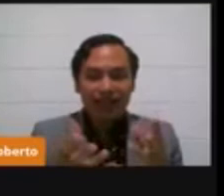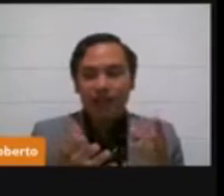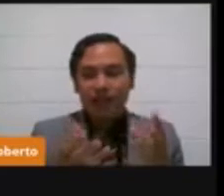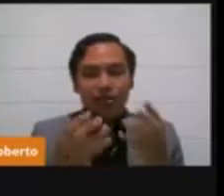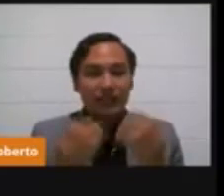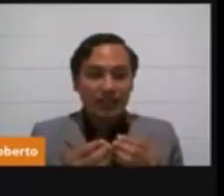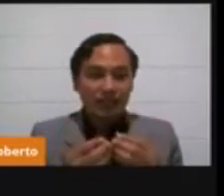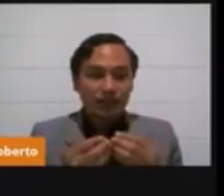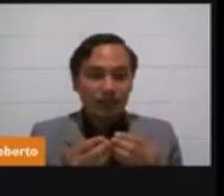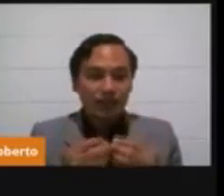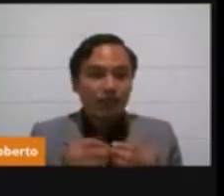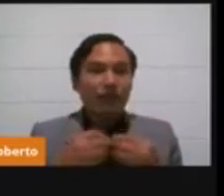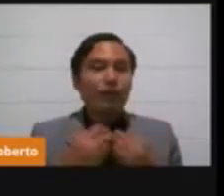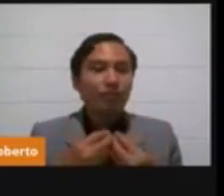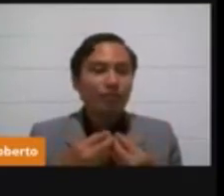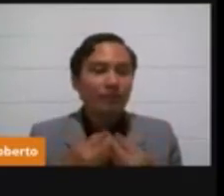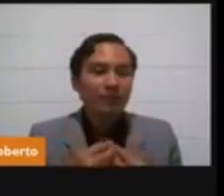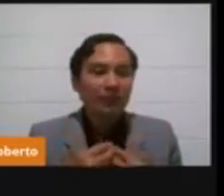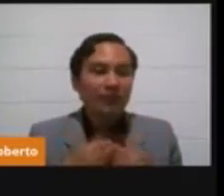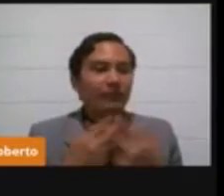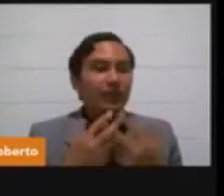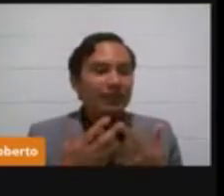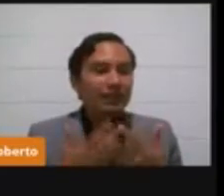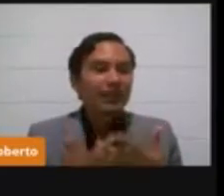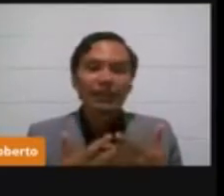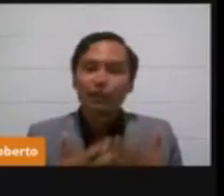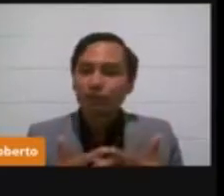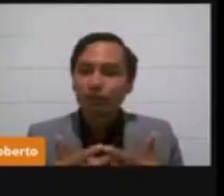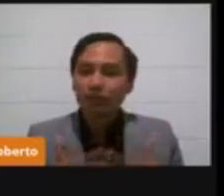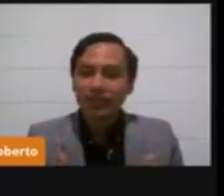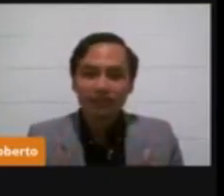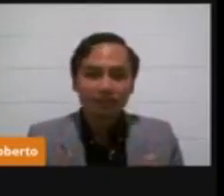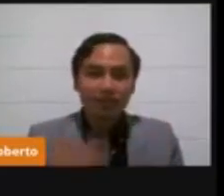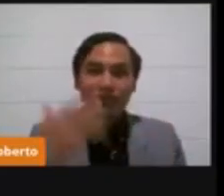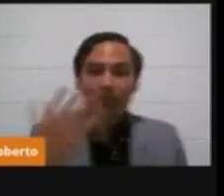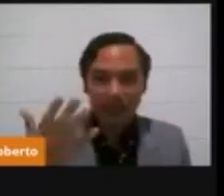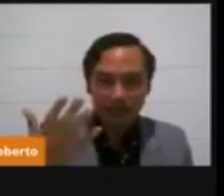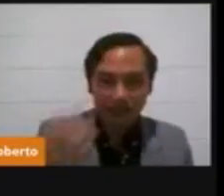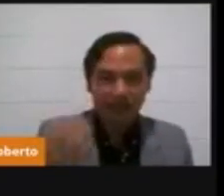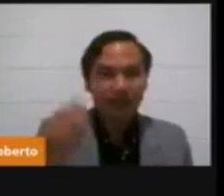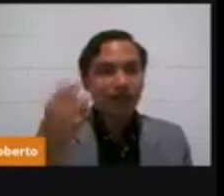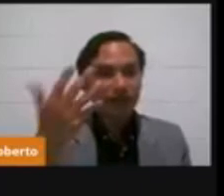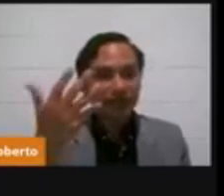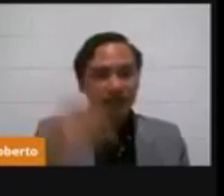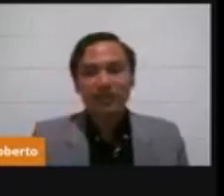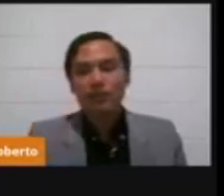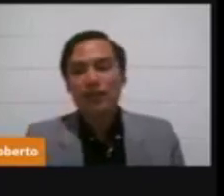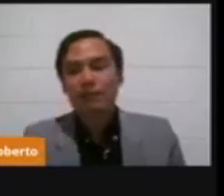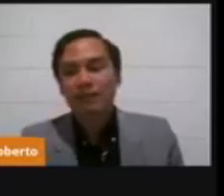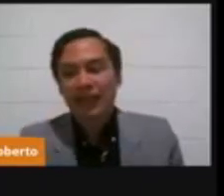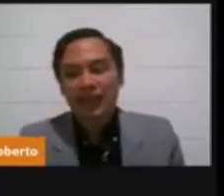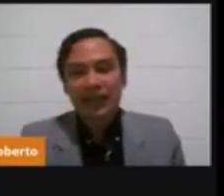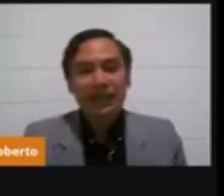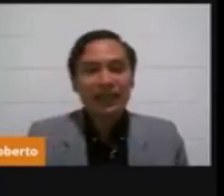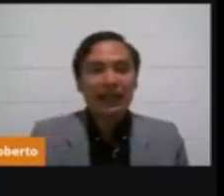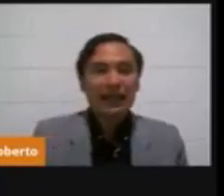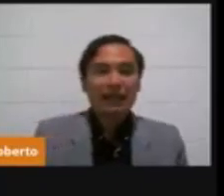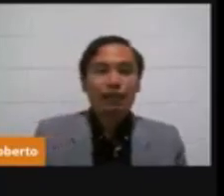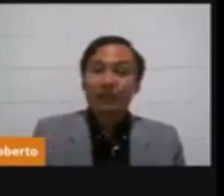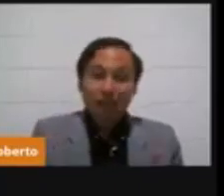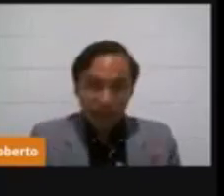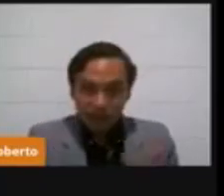acceden a los textos de una forma diferente. La lectura no es visual, sino es manual.